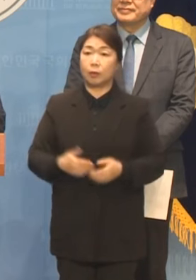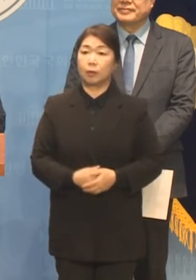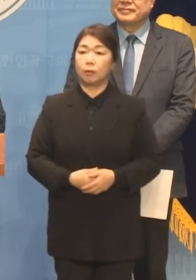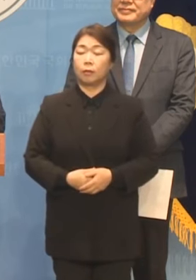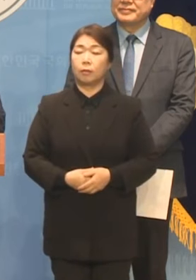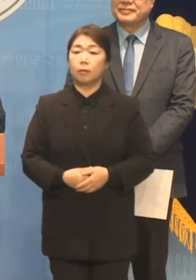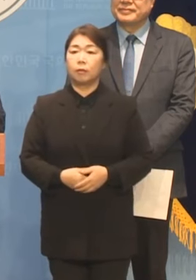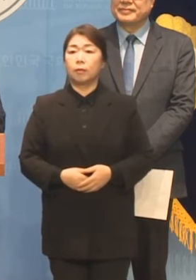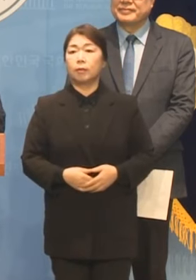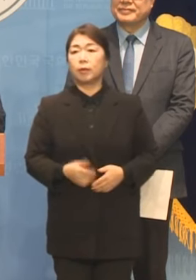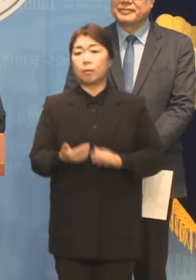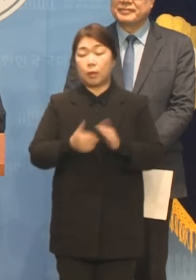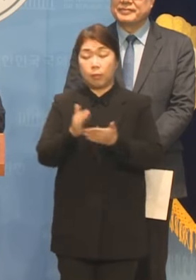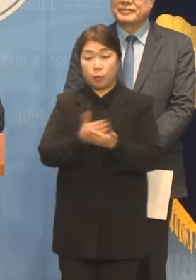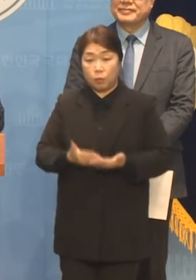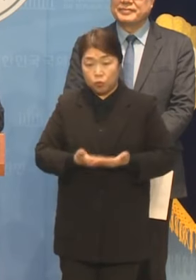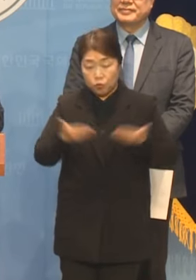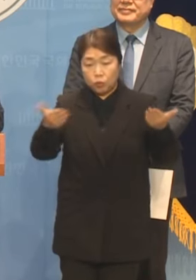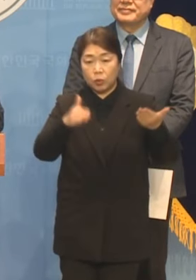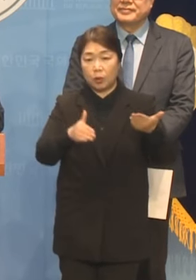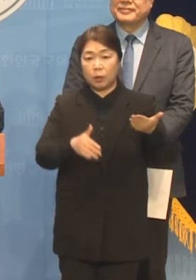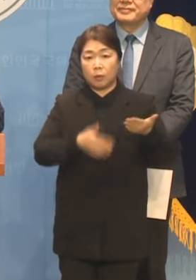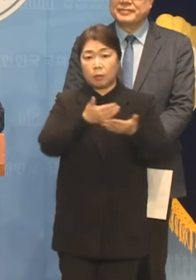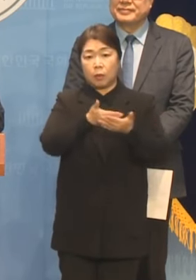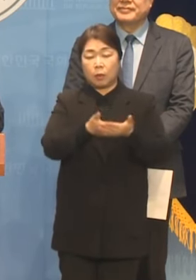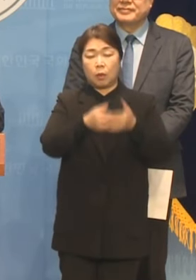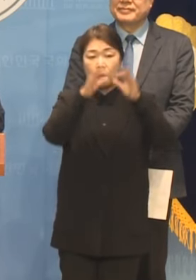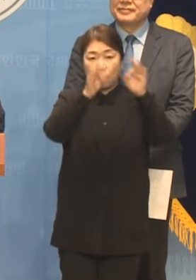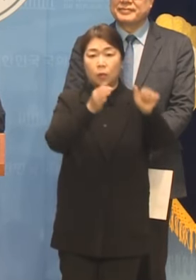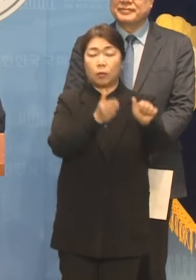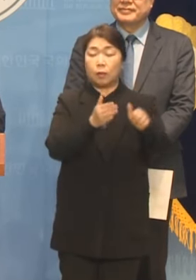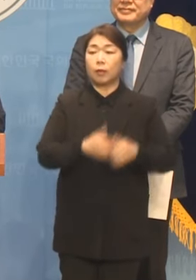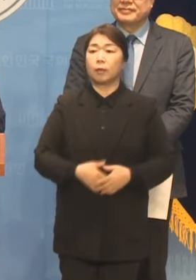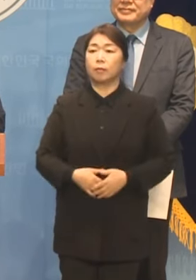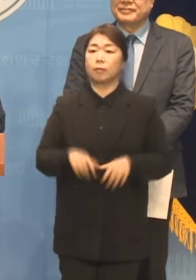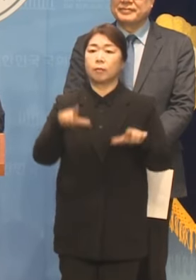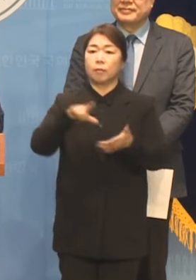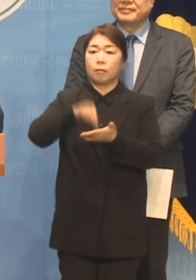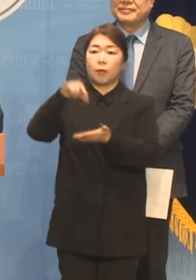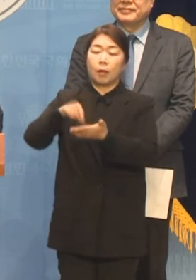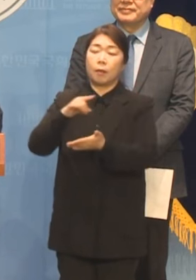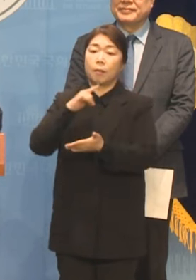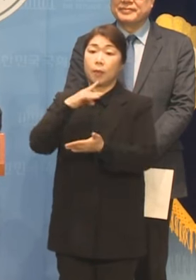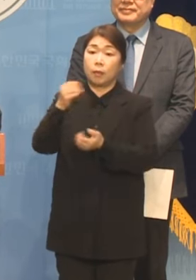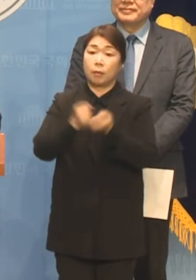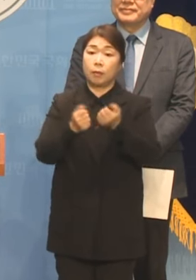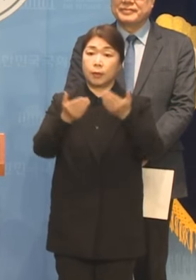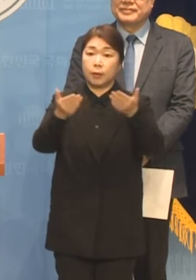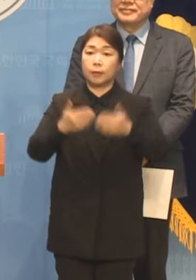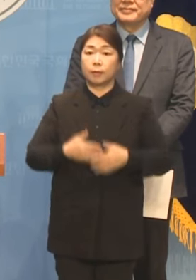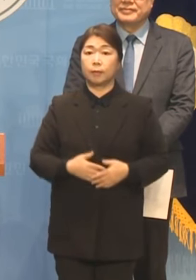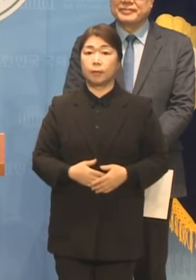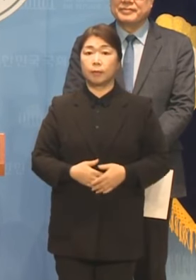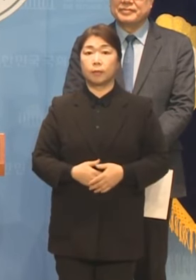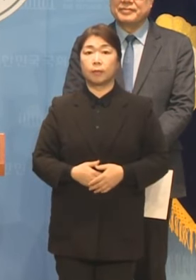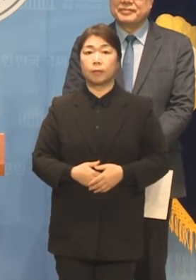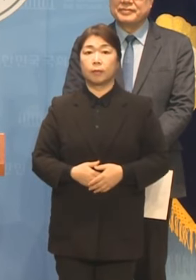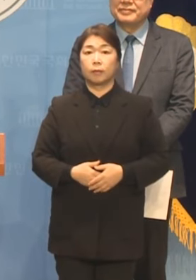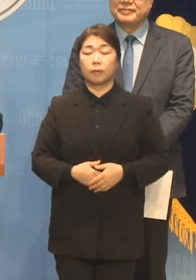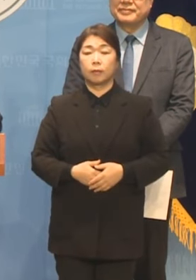어이 미리 배포한 보도자료로 대신하고 핵심적인 내용만 말씀을 드리도록